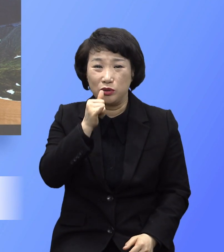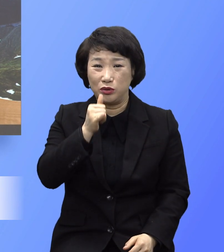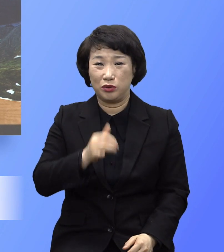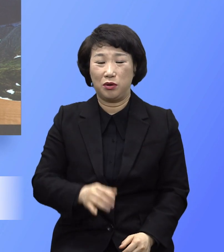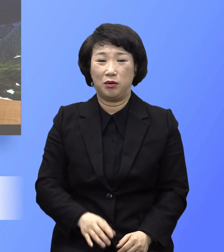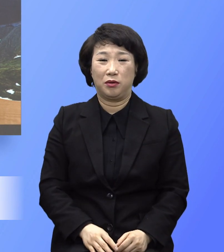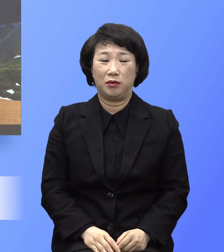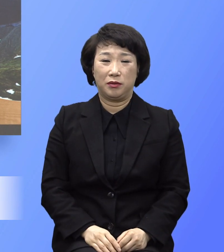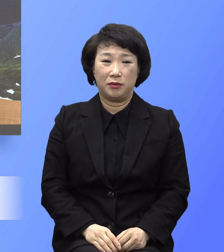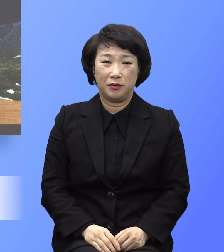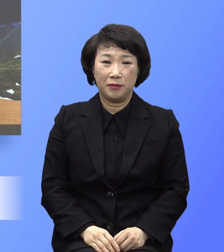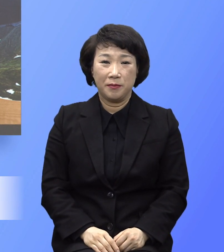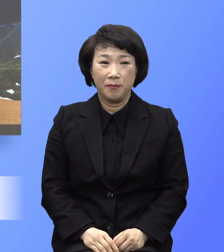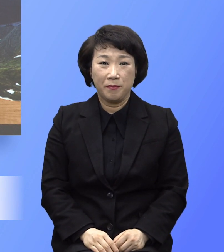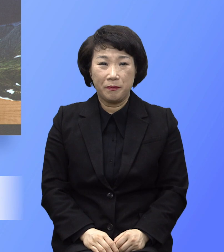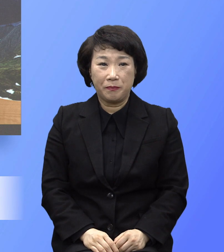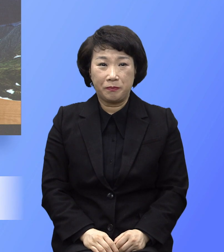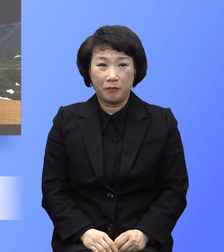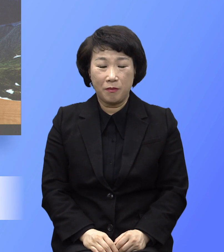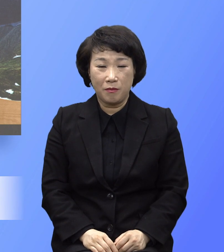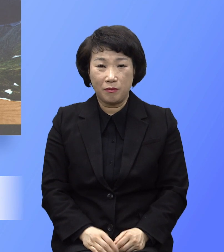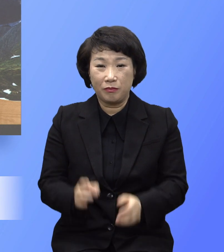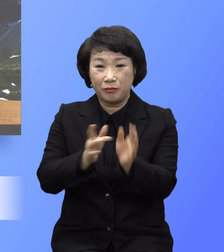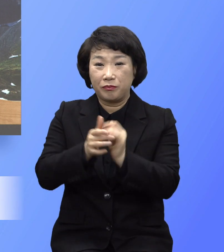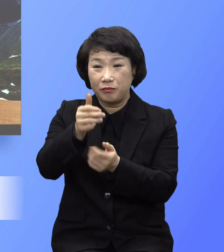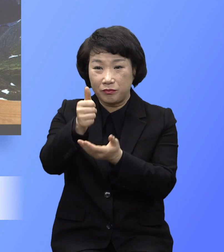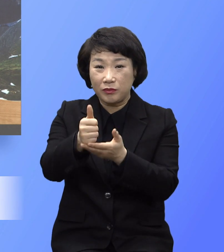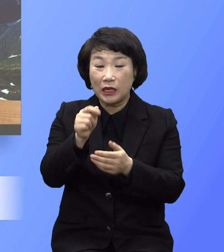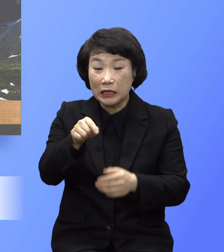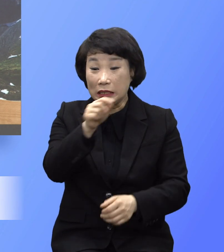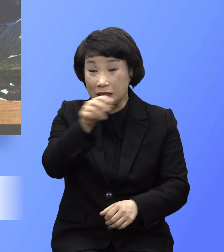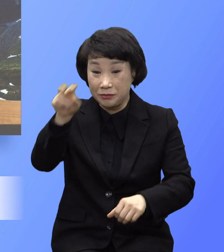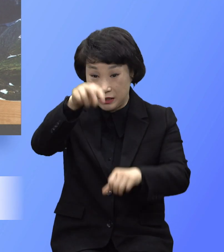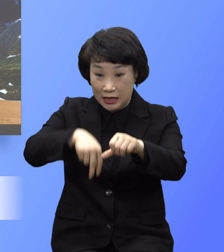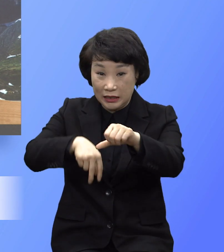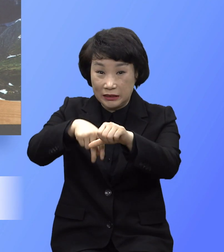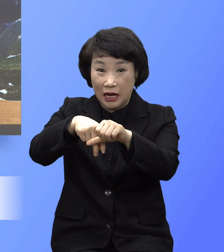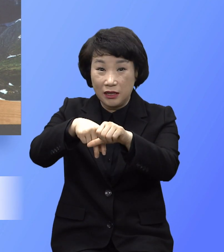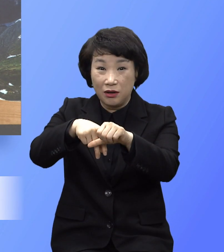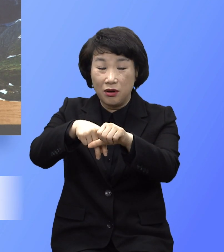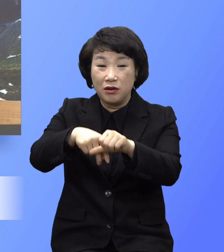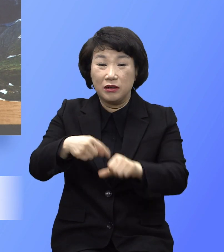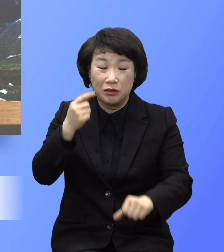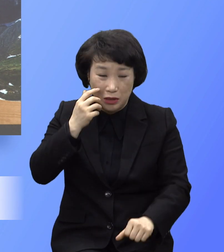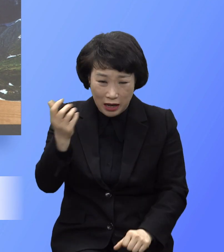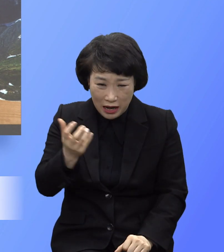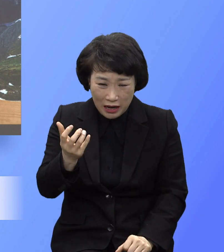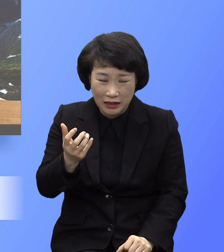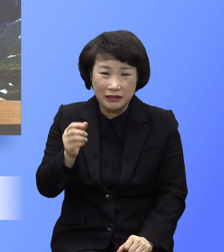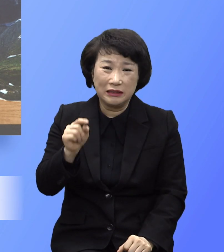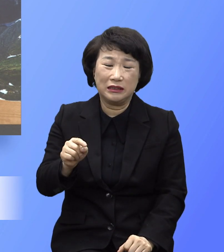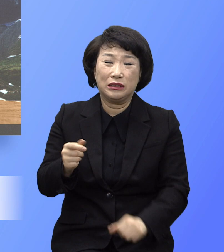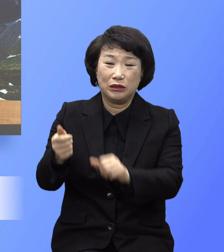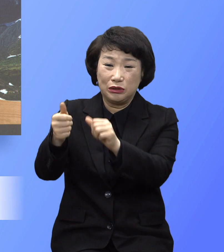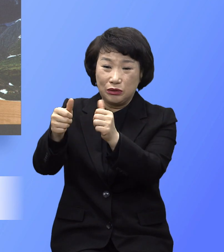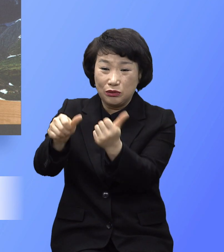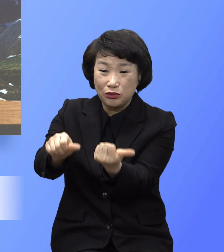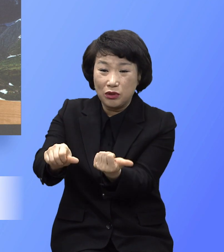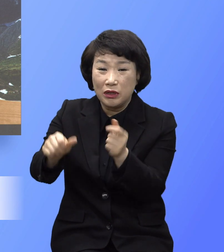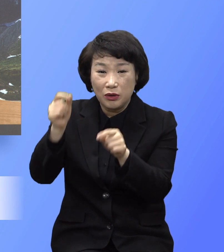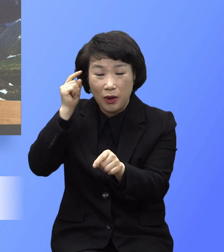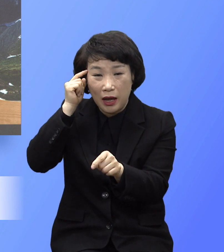정확하게 보여주었다, 이 말입니다. 예수께서 그 십자가에서 처절하고 잔인한